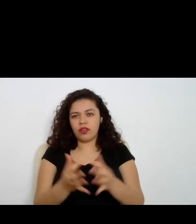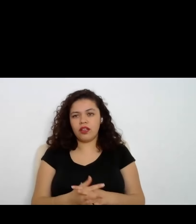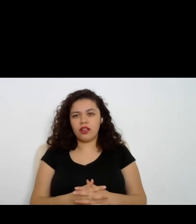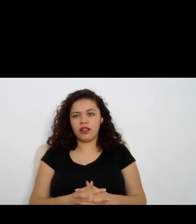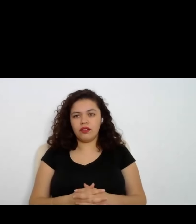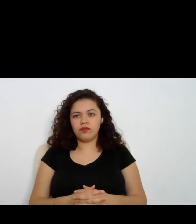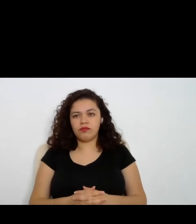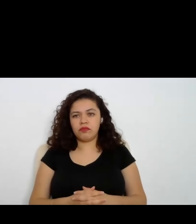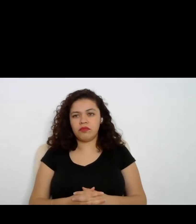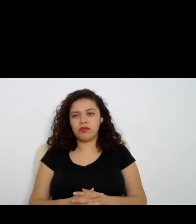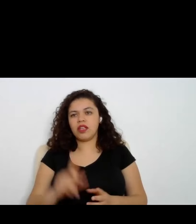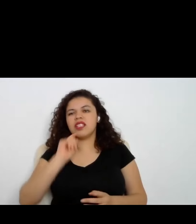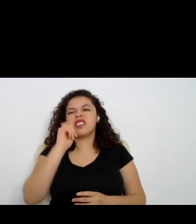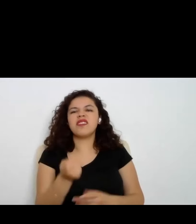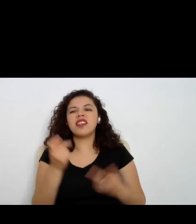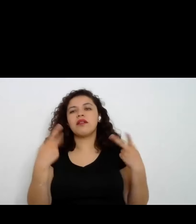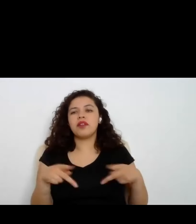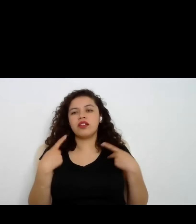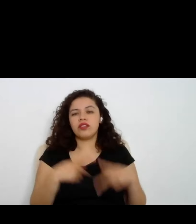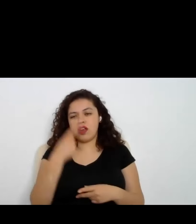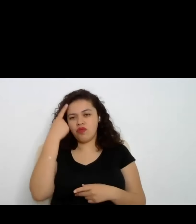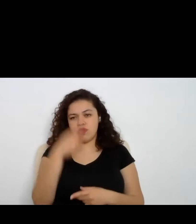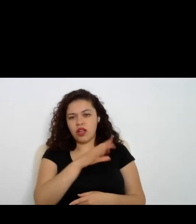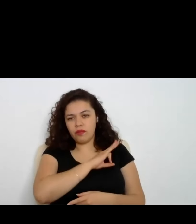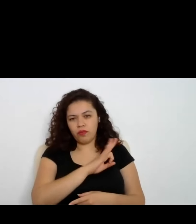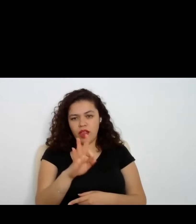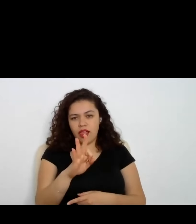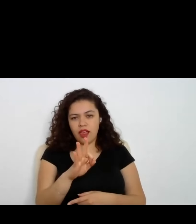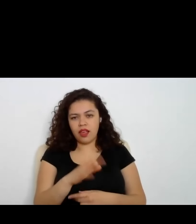hacer que una persona sea sujeta de